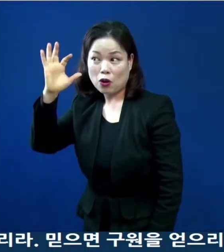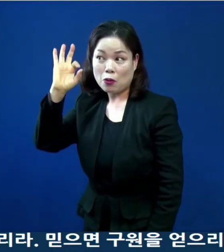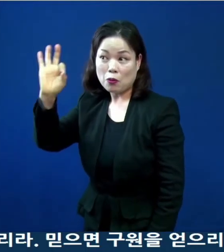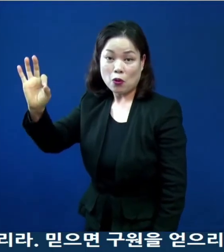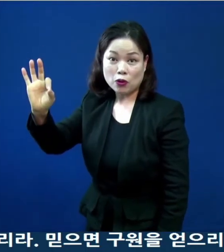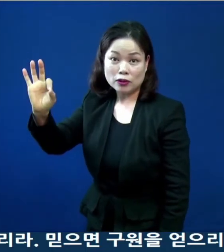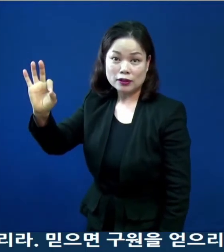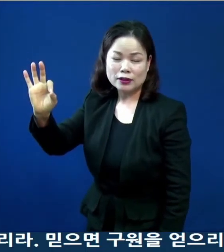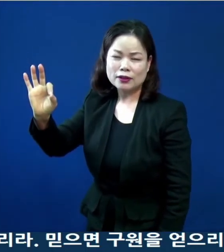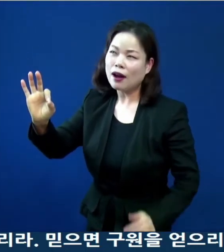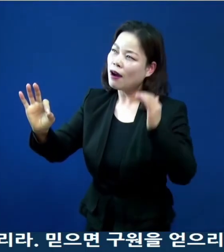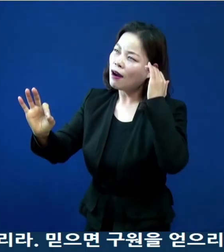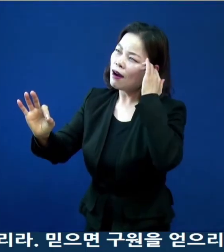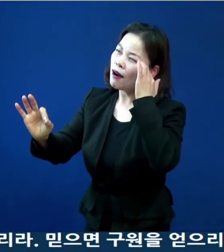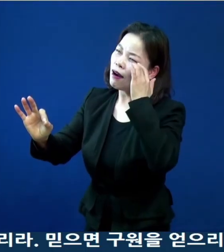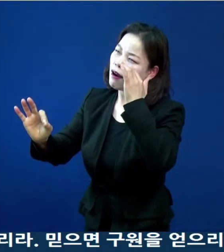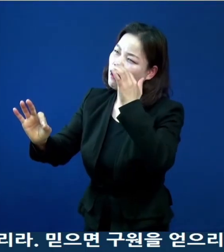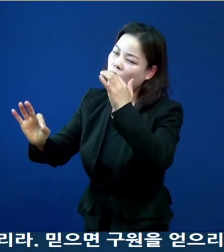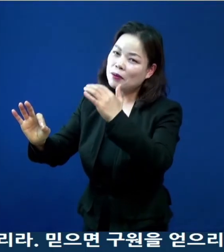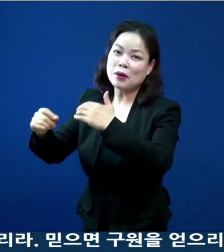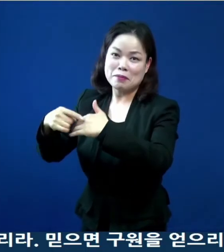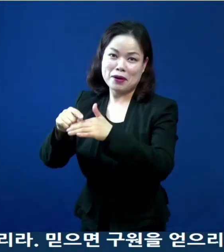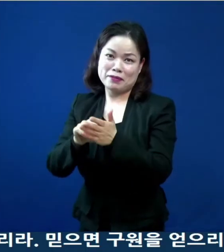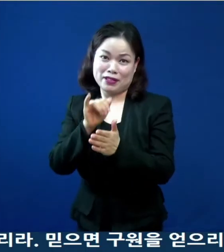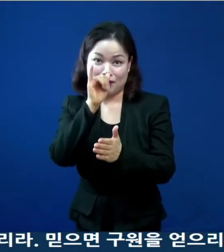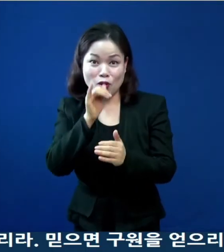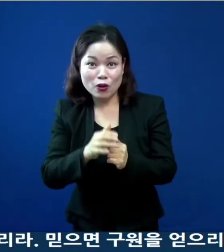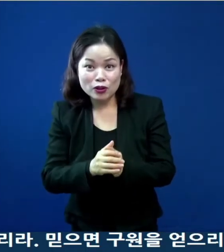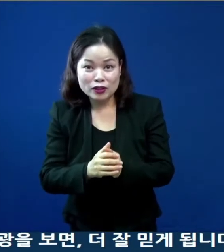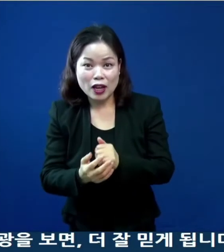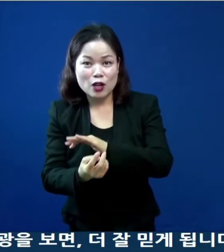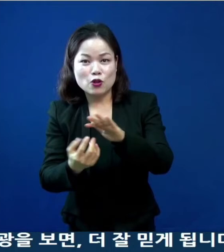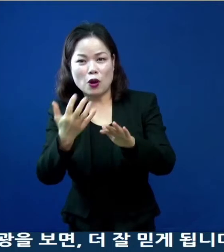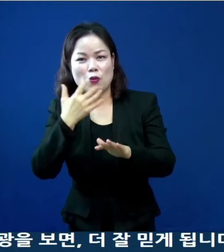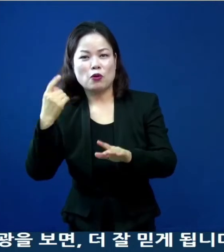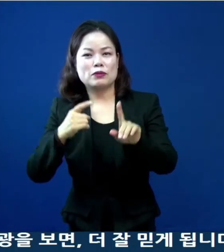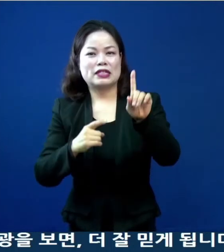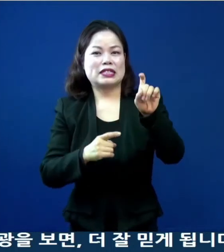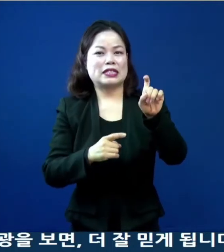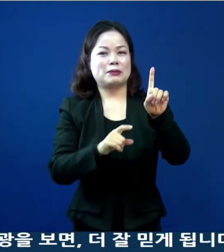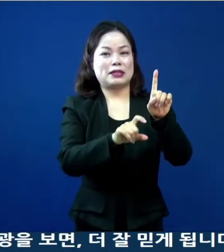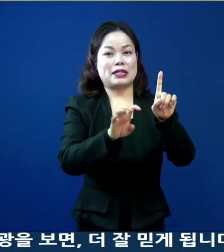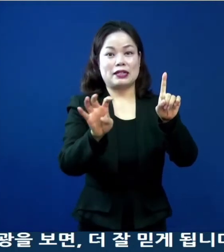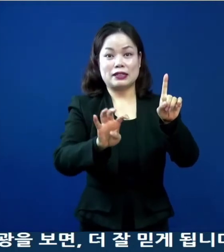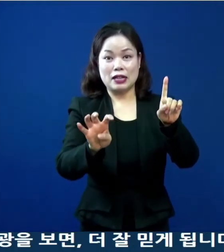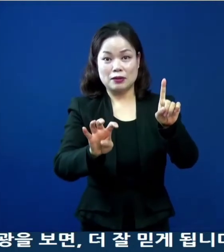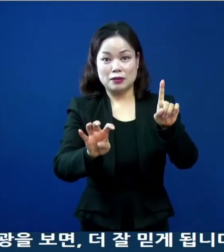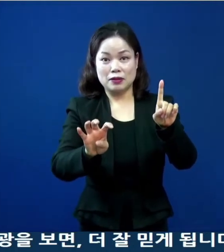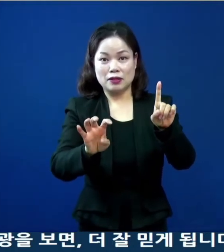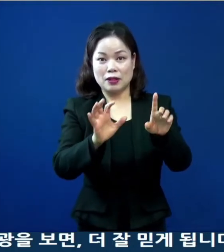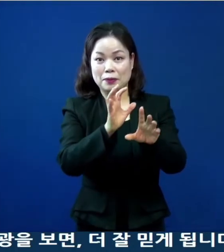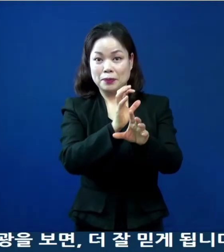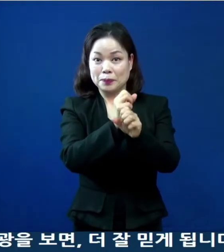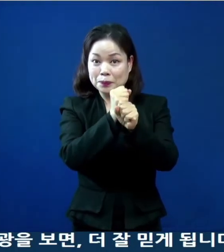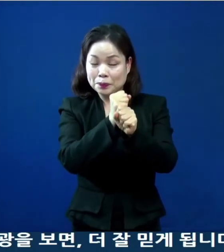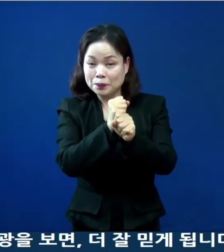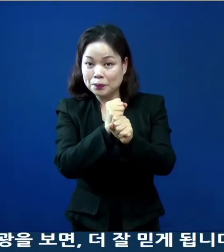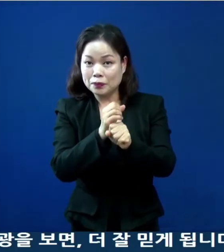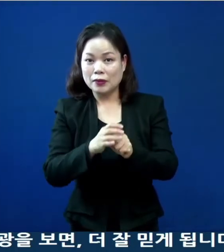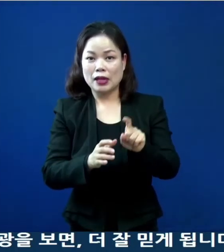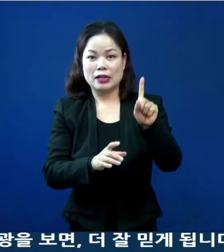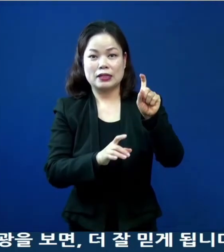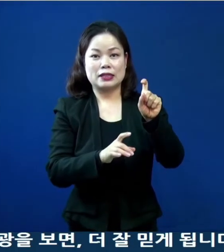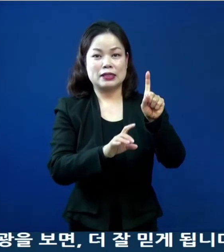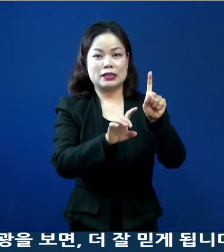것을 사모해야 되는 것이죠. 요한복음 11장 40절의 문맥 살펴봅니다. 요한복음